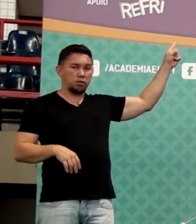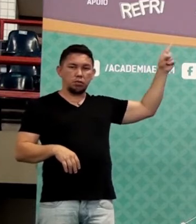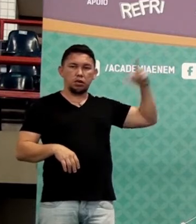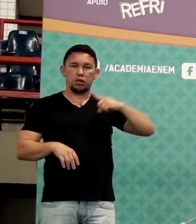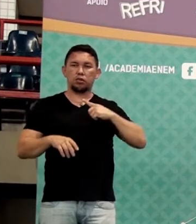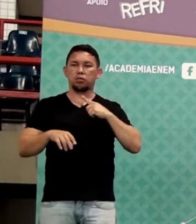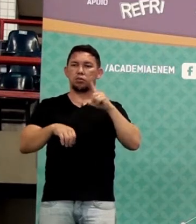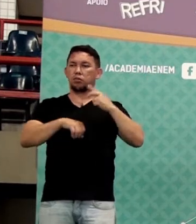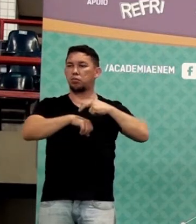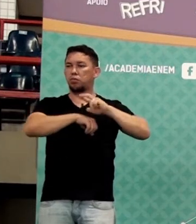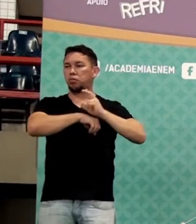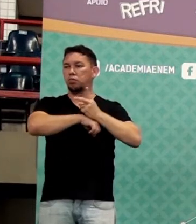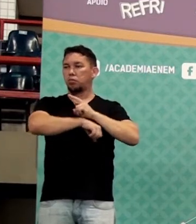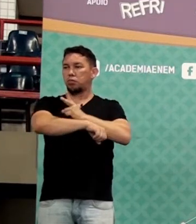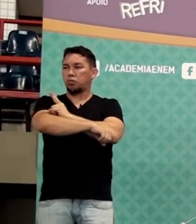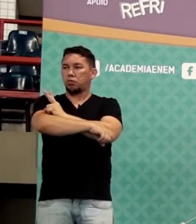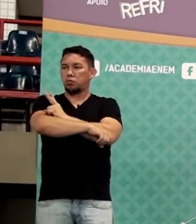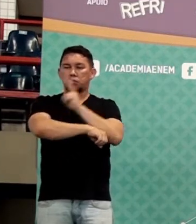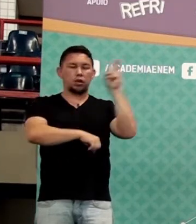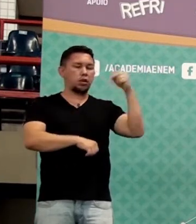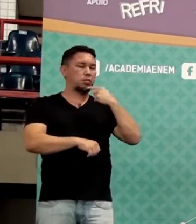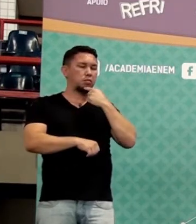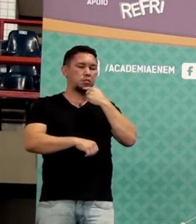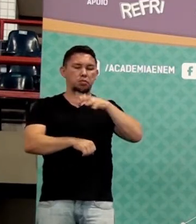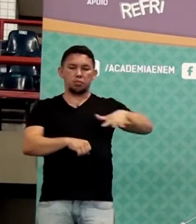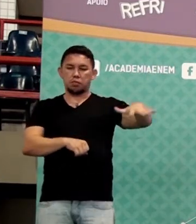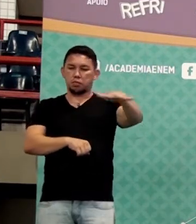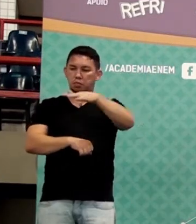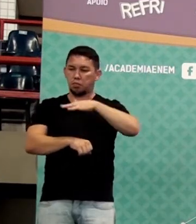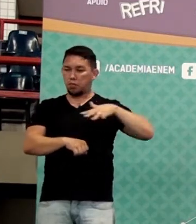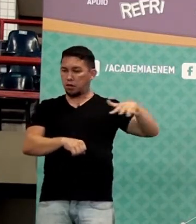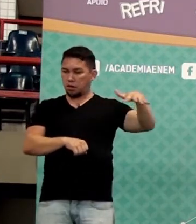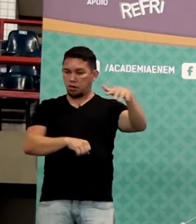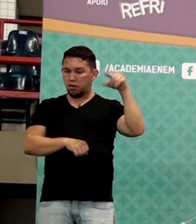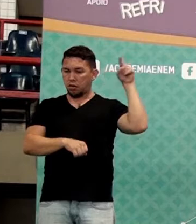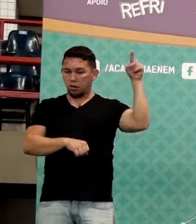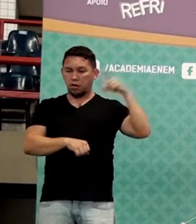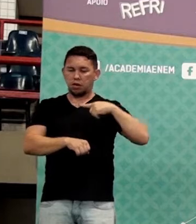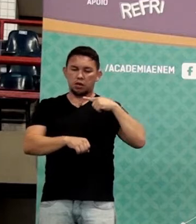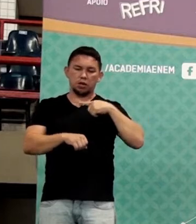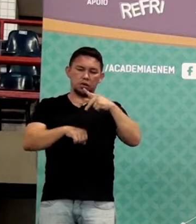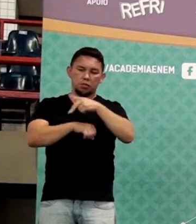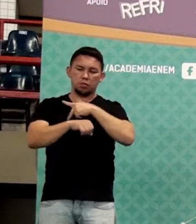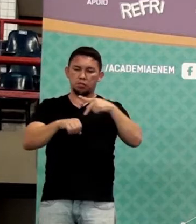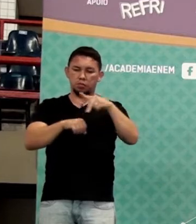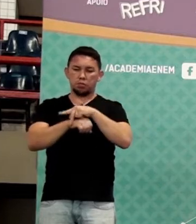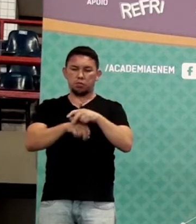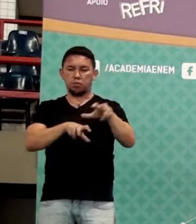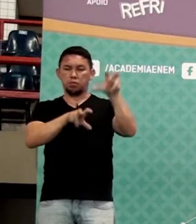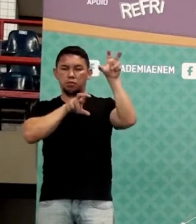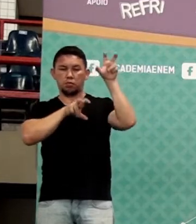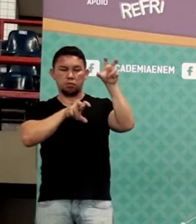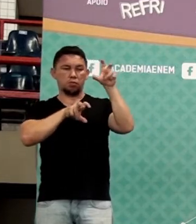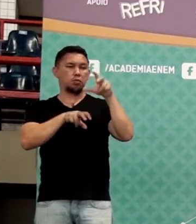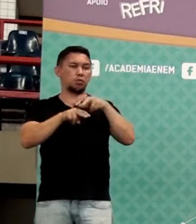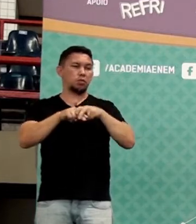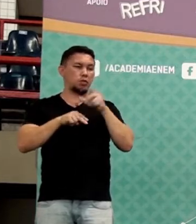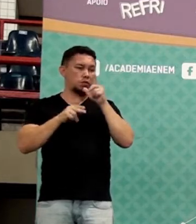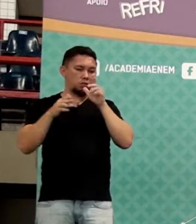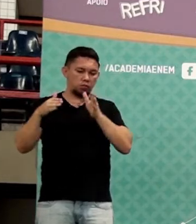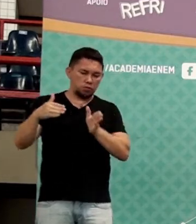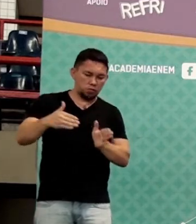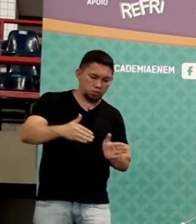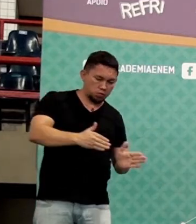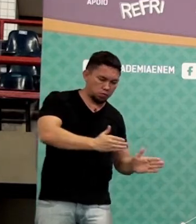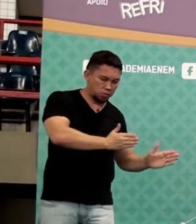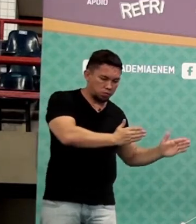sai alagando ali perto da Praça dos Leões, daquela agência Sena, da Caixa Econômica. Por isso que tem esse canal que passa